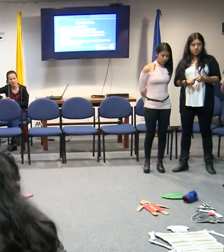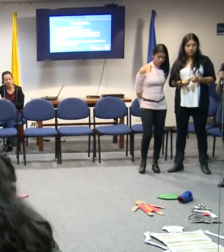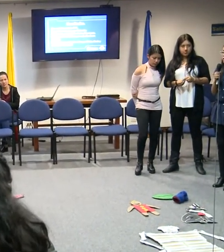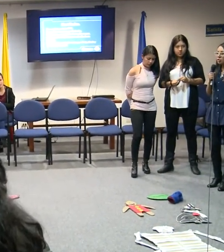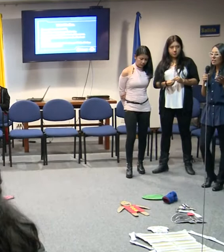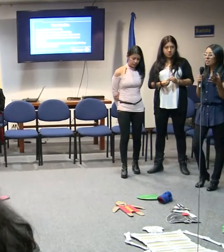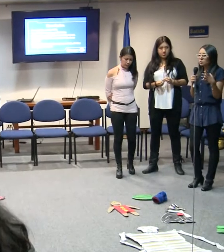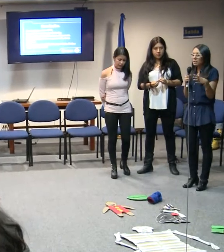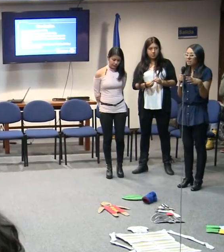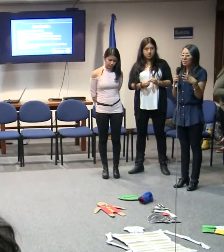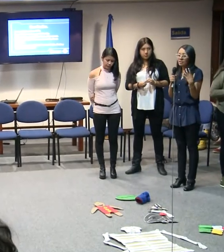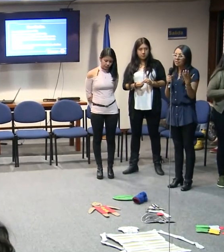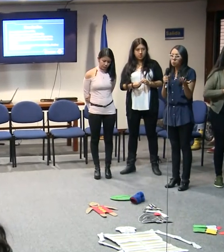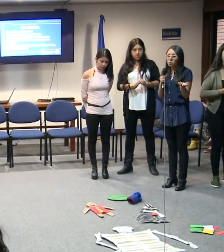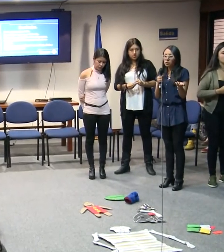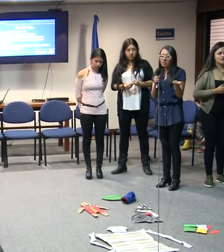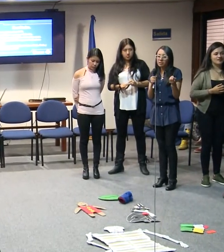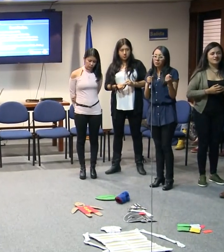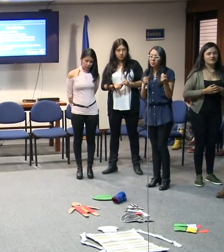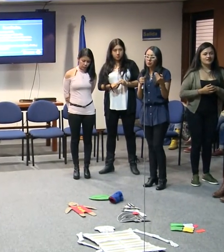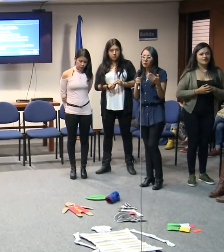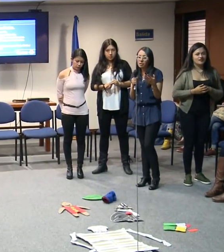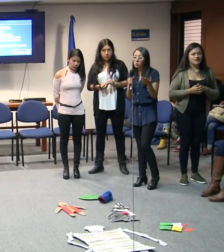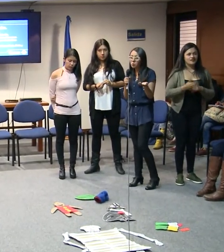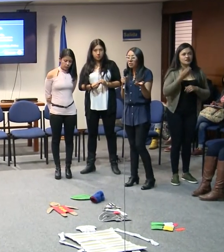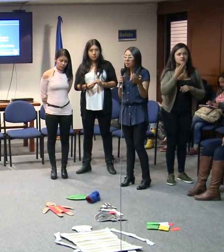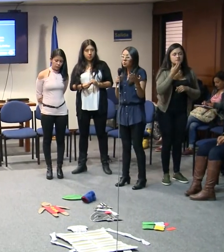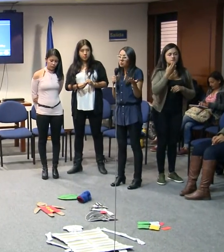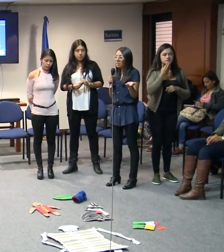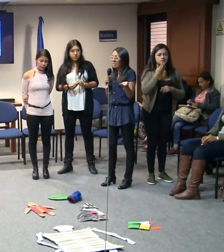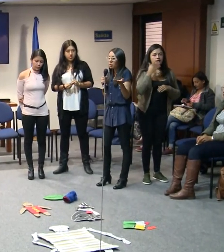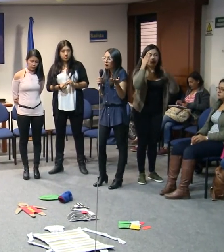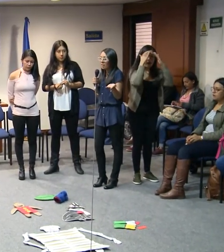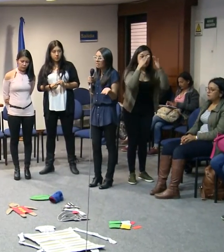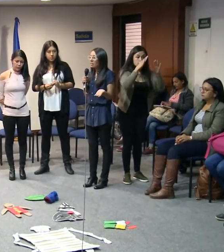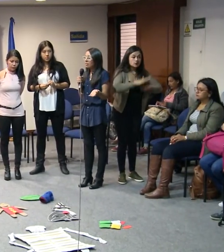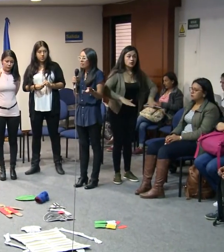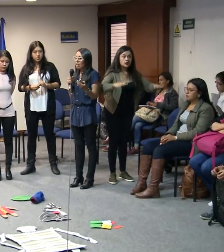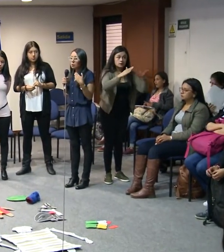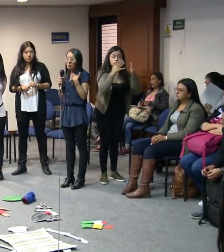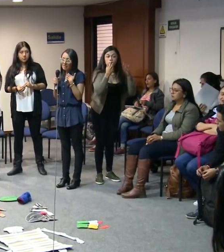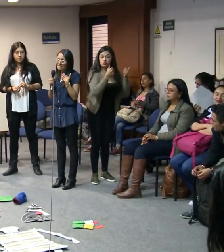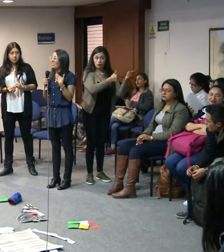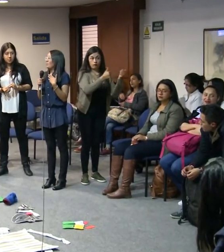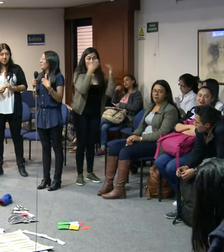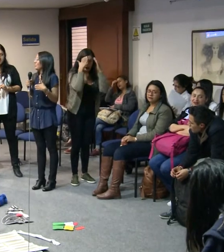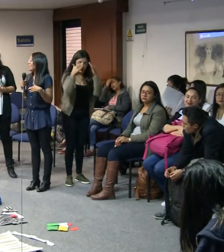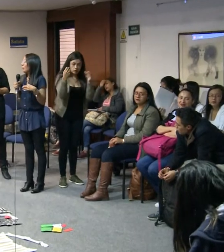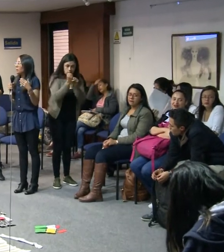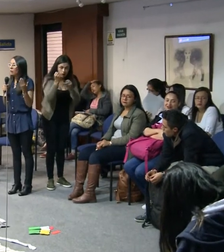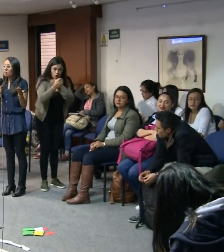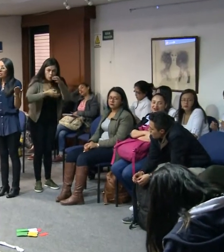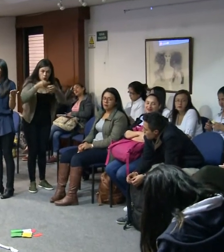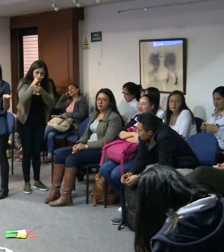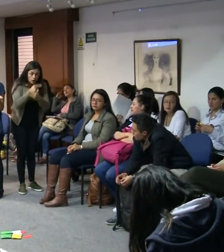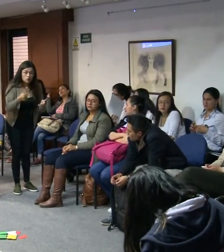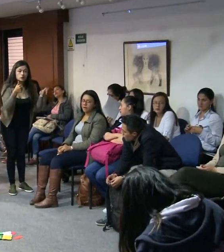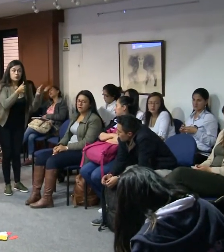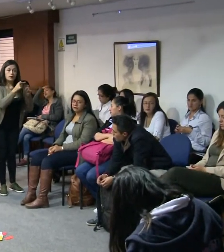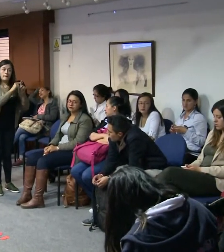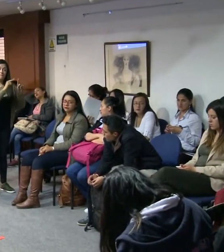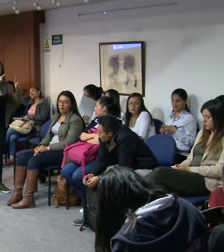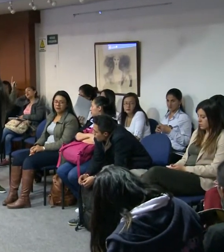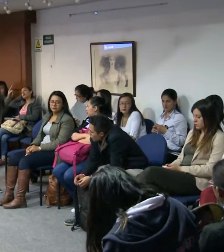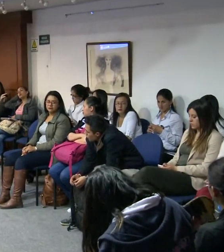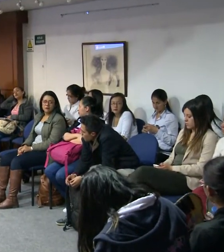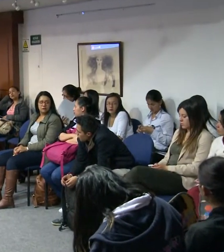que la atención que les prestan es muy buena, muy adecuada a mi parecer. Pero sin embargo,